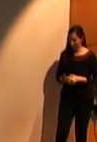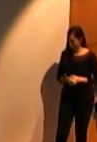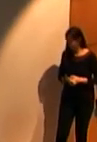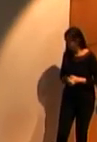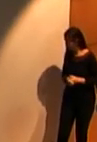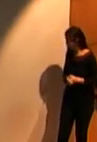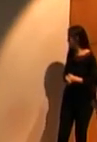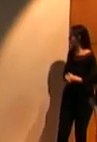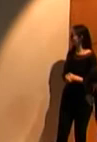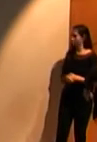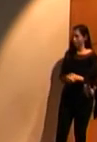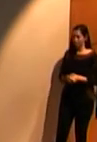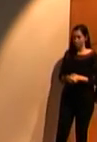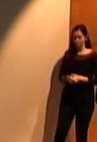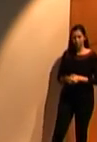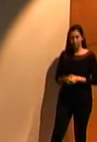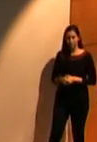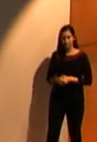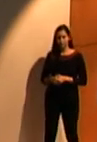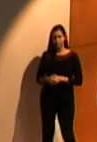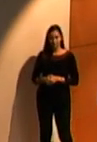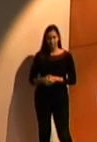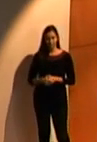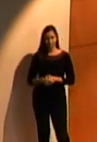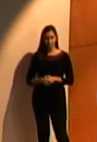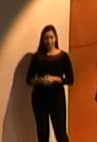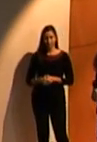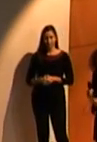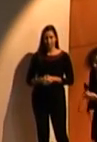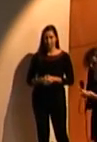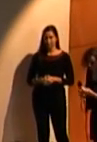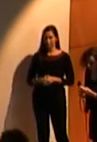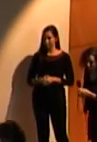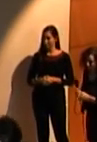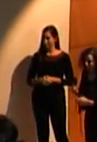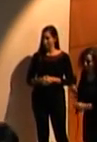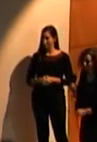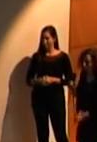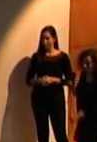Ouais, je pense. Il faut qu'on emmène le micro avec nous.